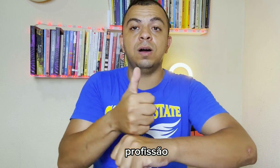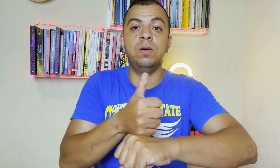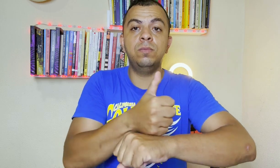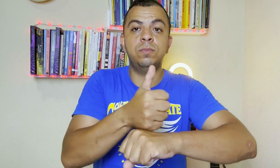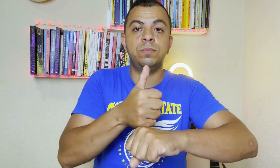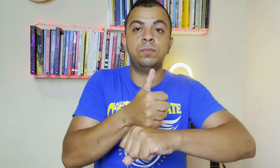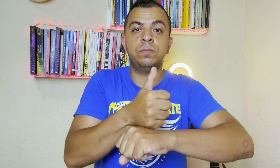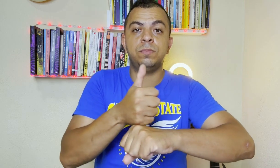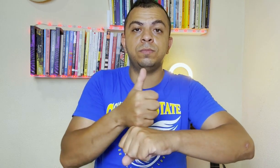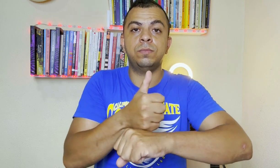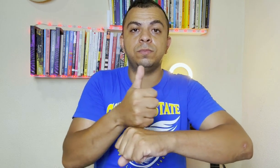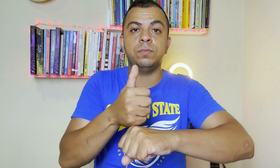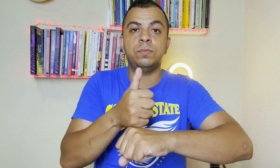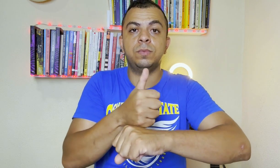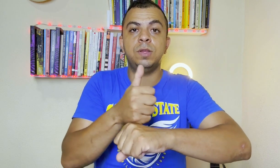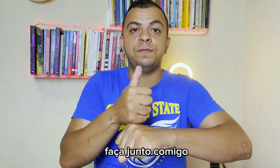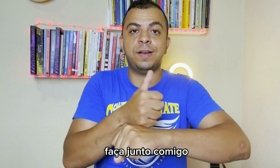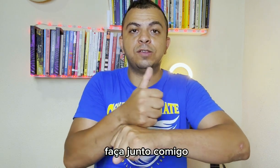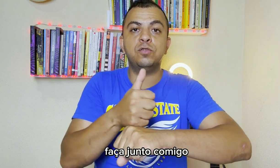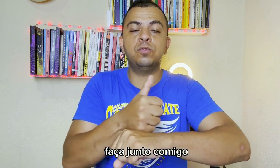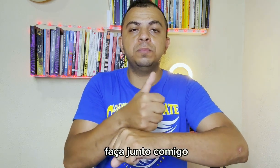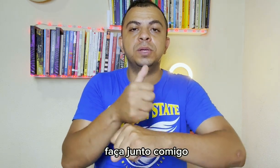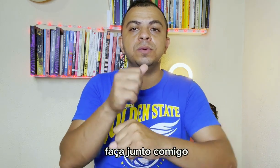profissão. Faça junto comigo.